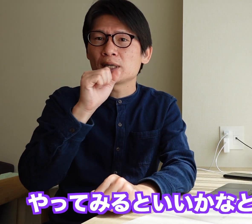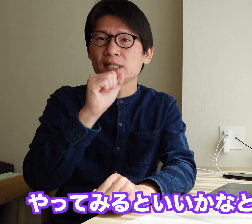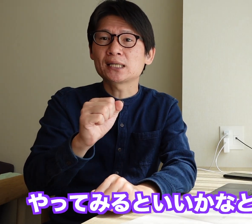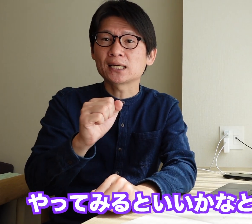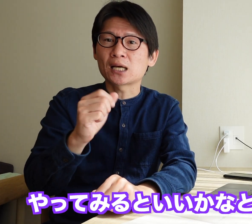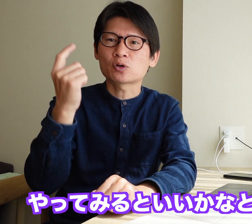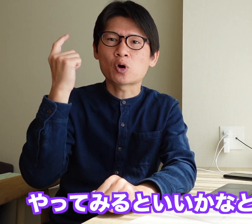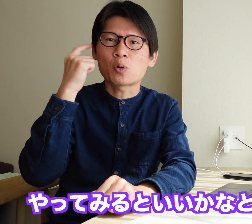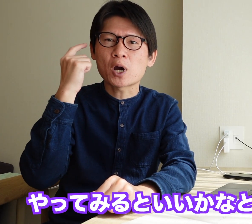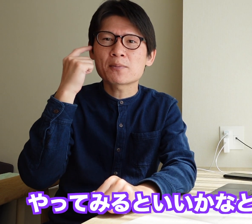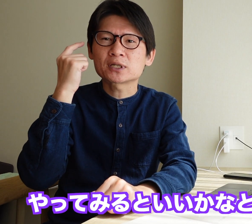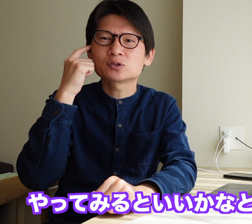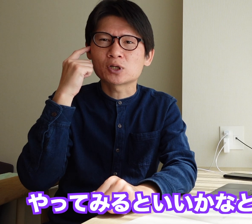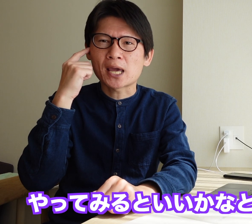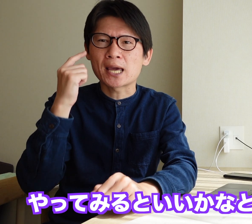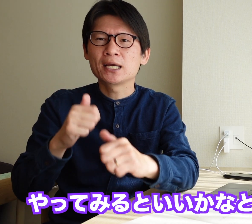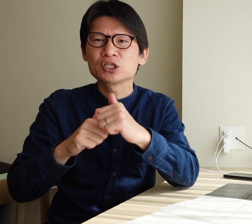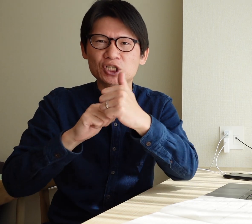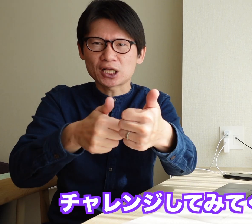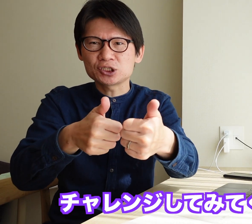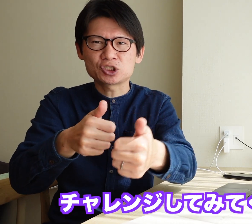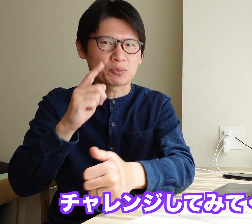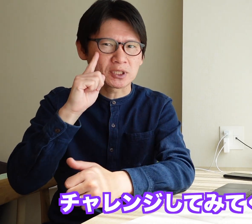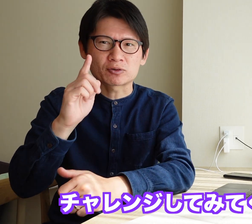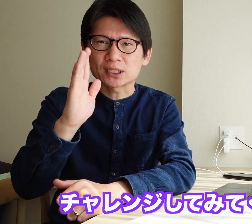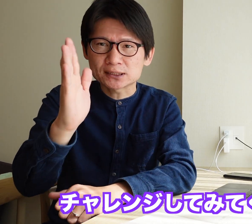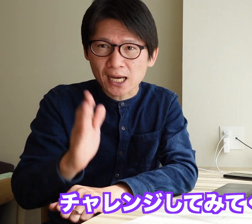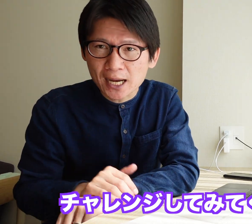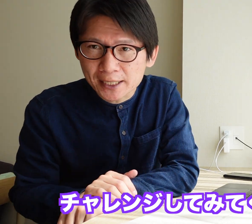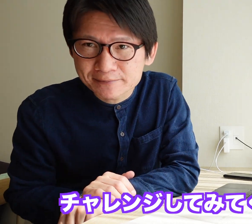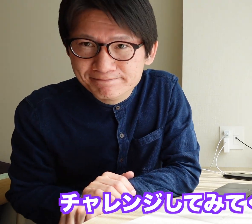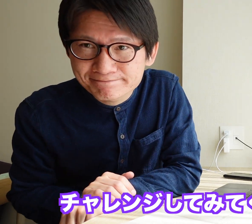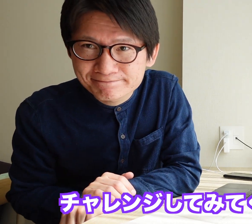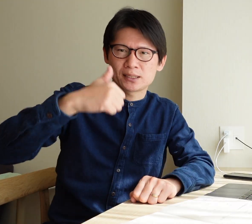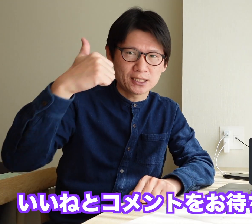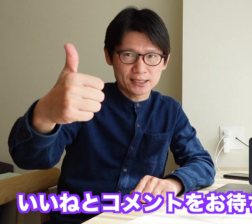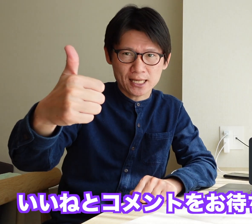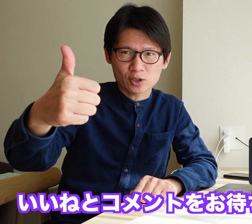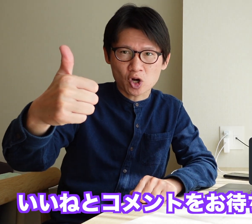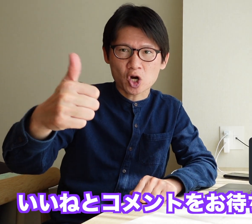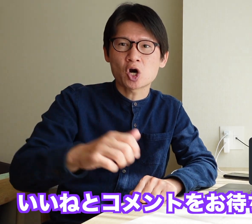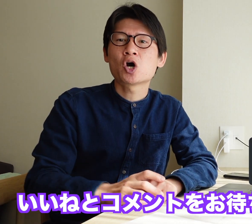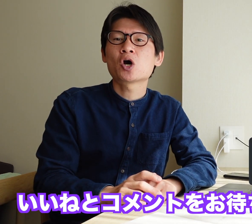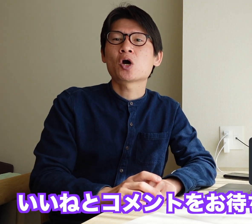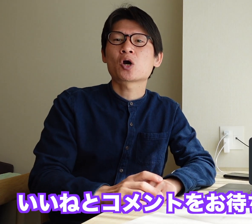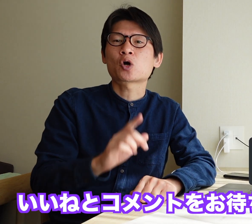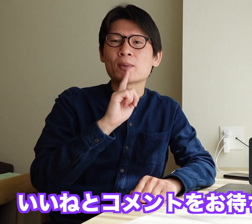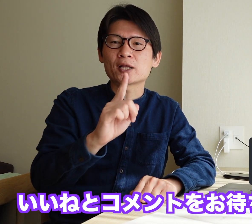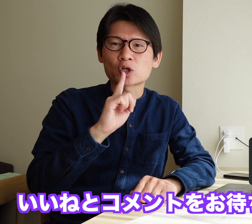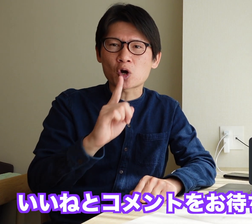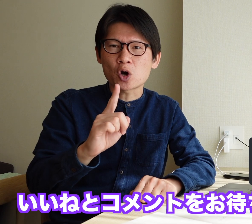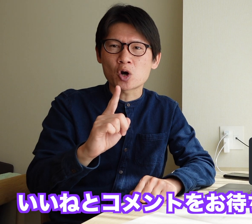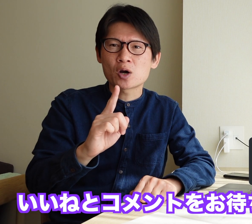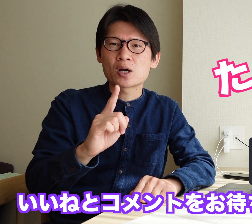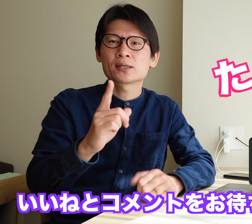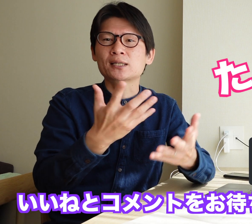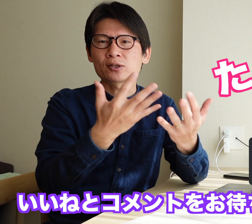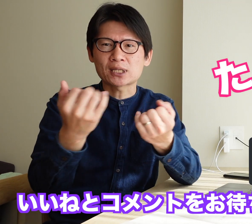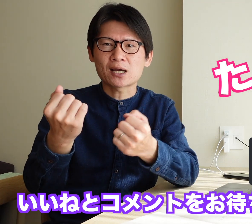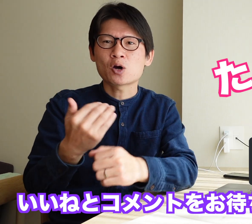いかなと思いますので、チャレンジしてみてください。いいねとコメントをたくさん